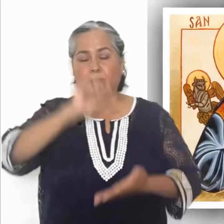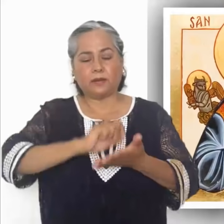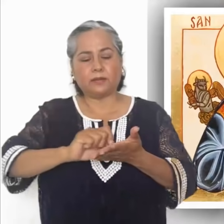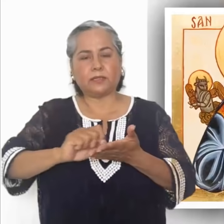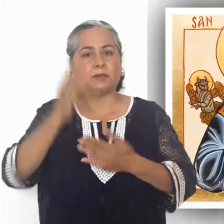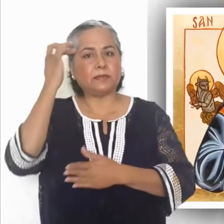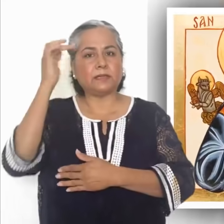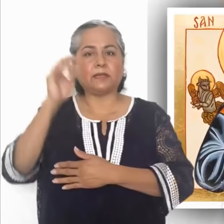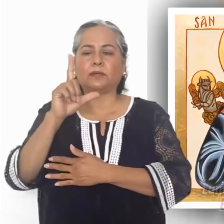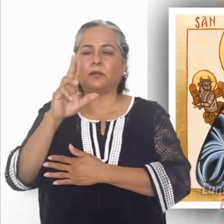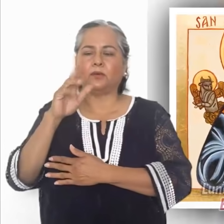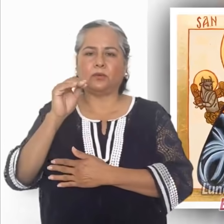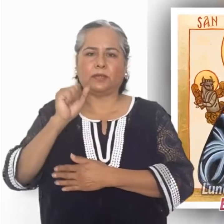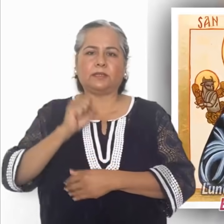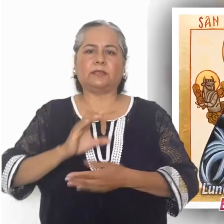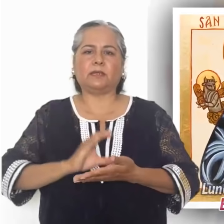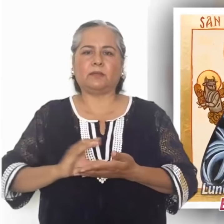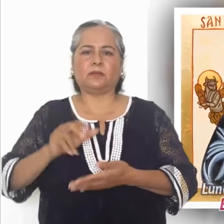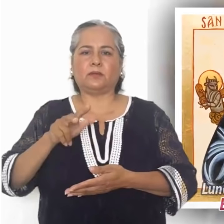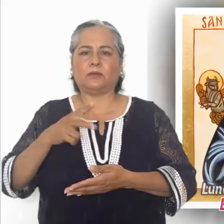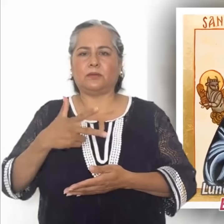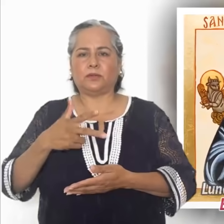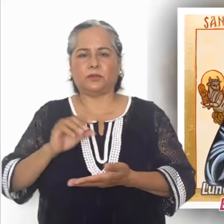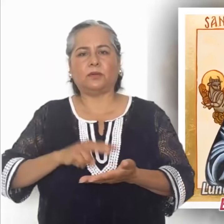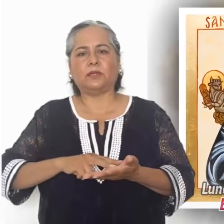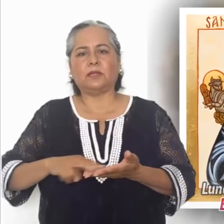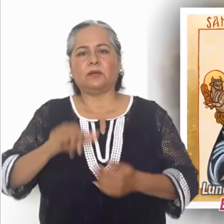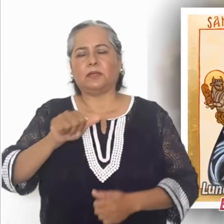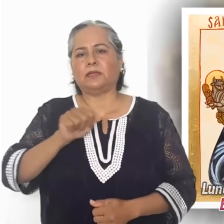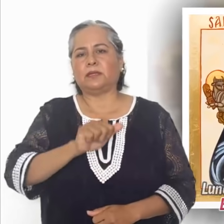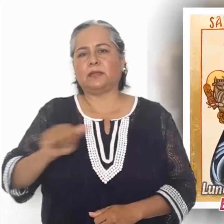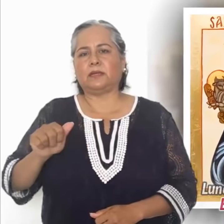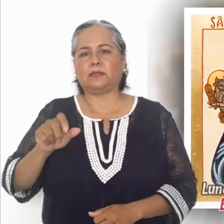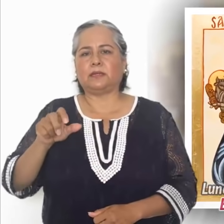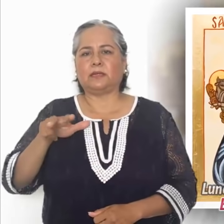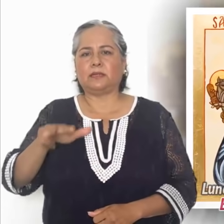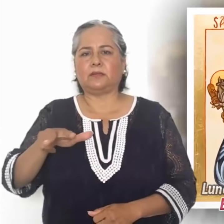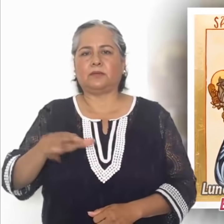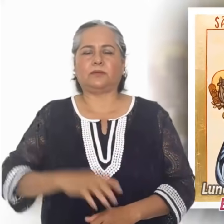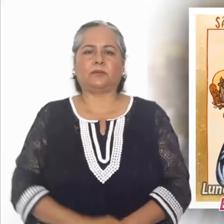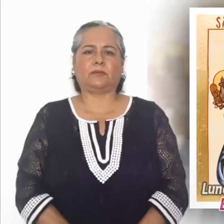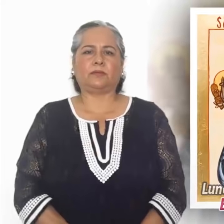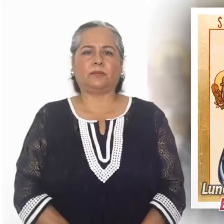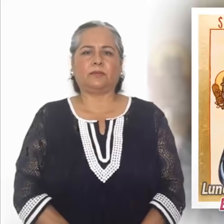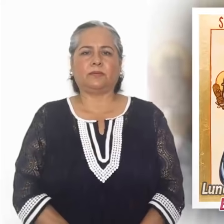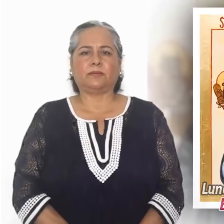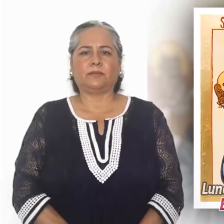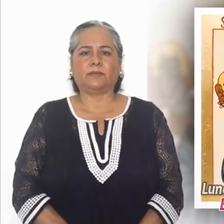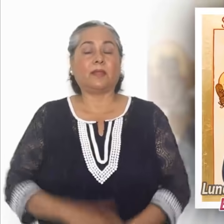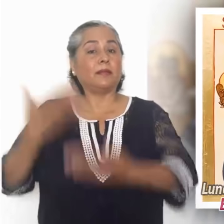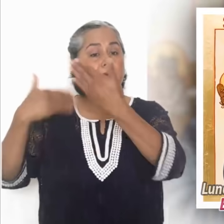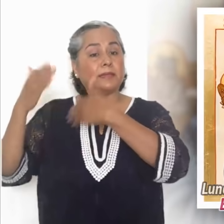mártires. Evangelio según San Lucas, capítulo 8, versículos del 16 al